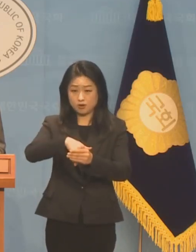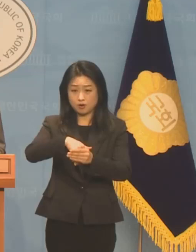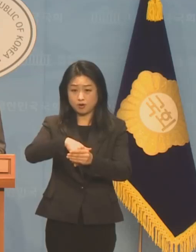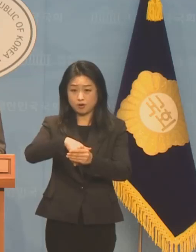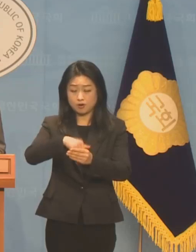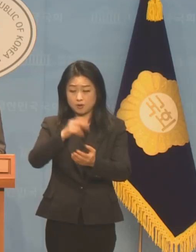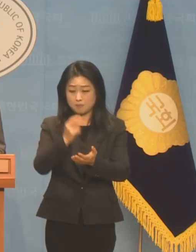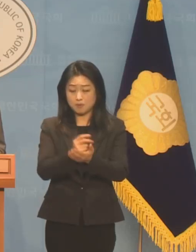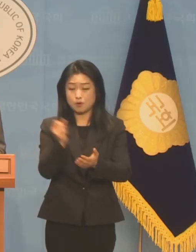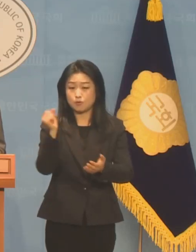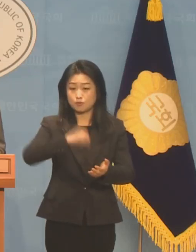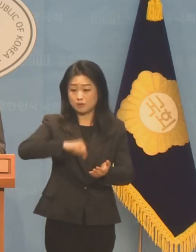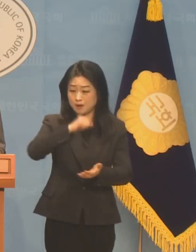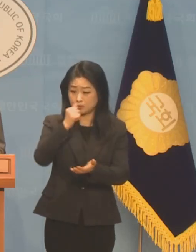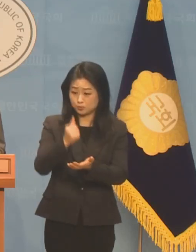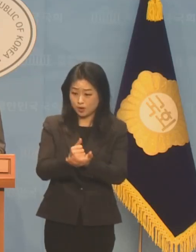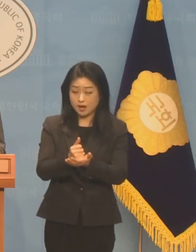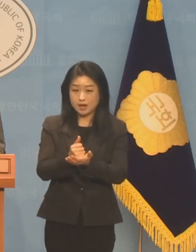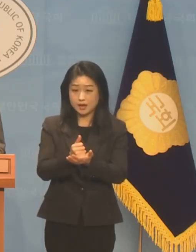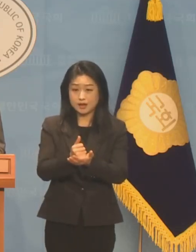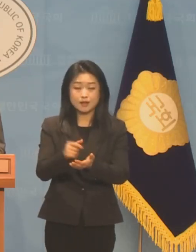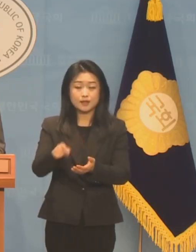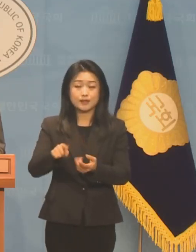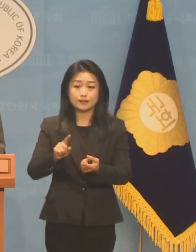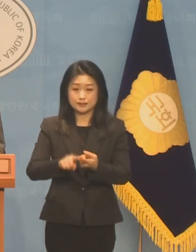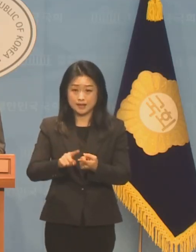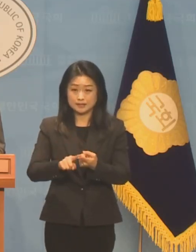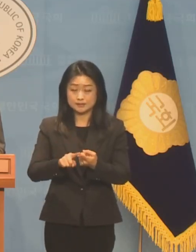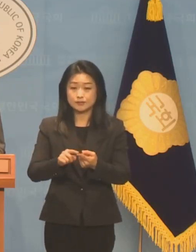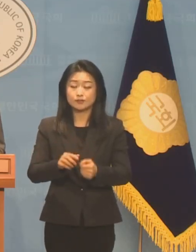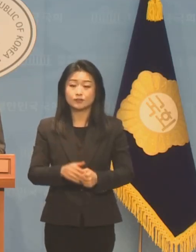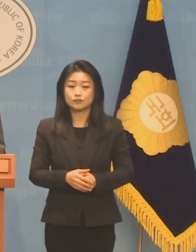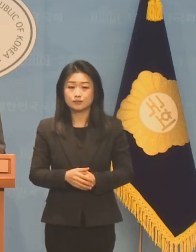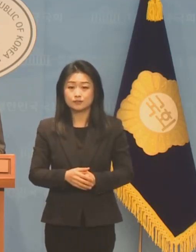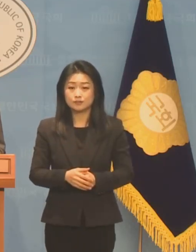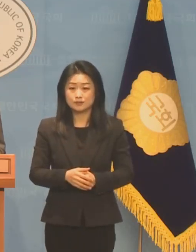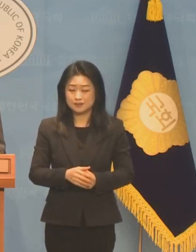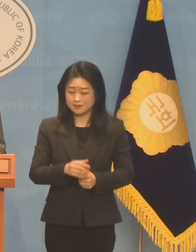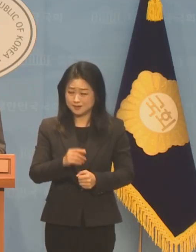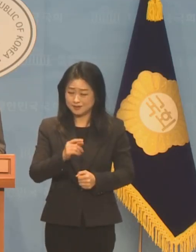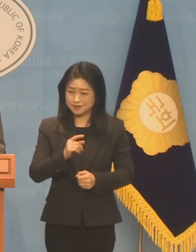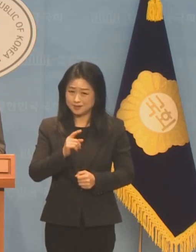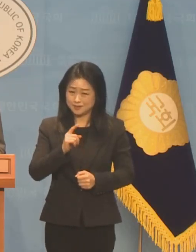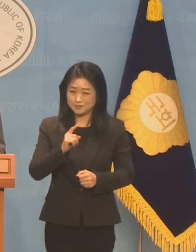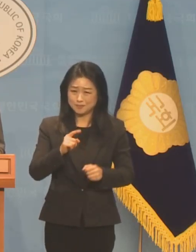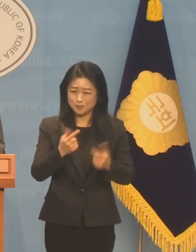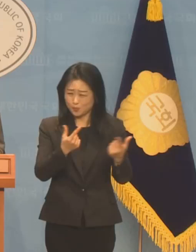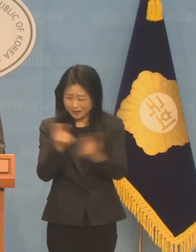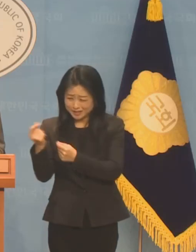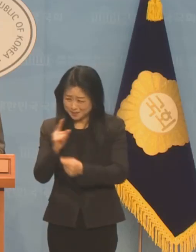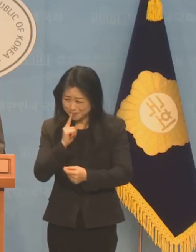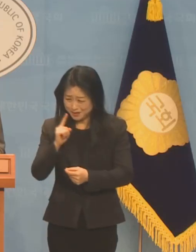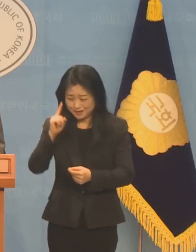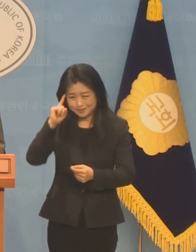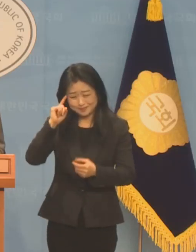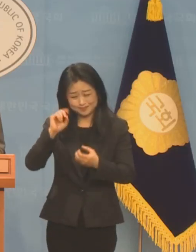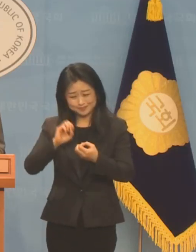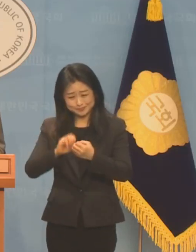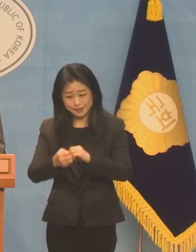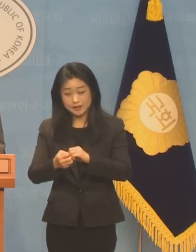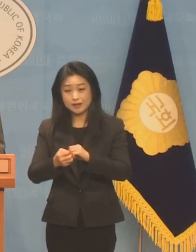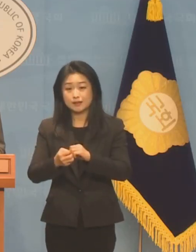선거법 위반 혐의를 동일한 선상에 놓고 논하는 것 자체가 어불성설이고 고인이